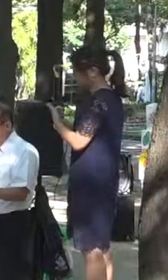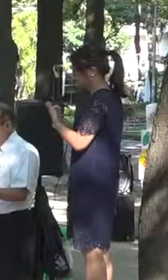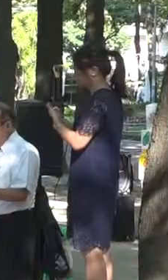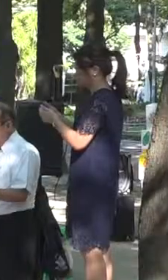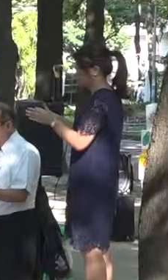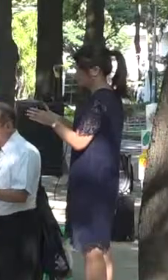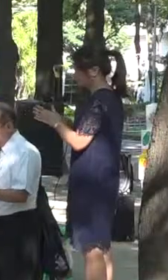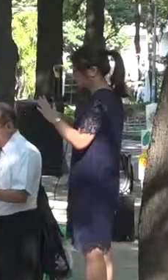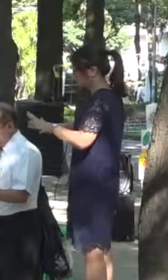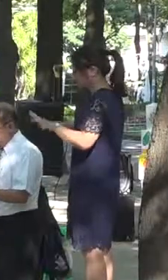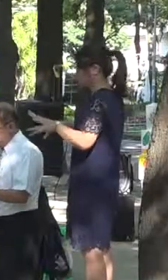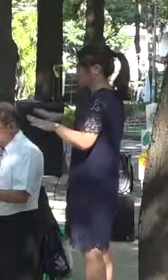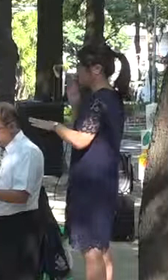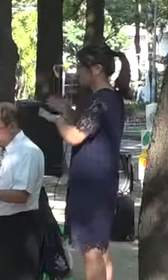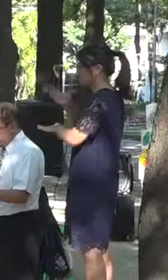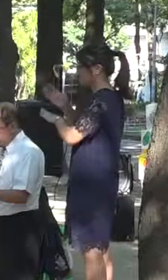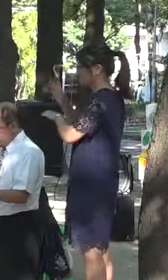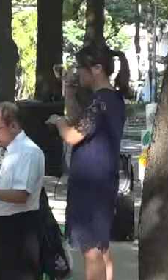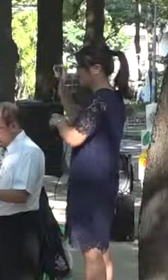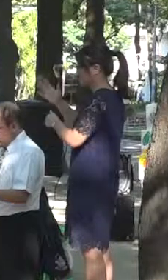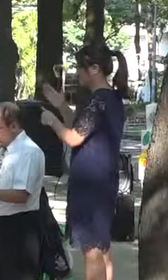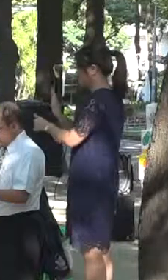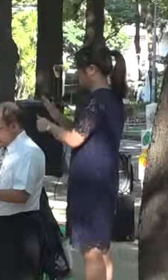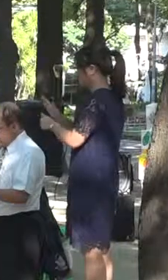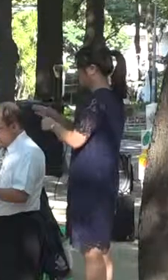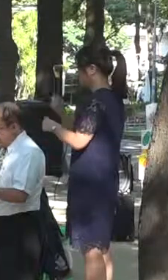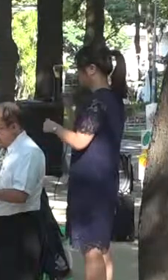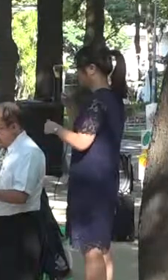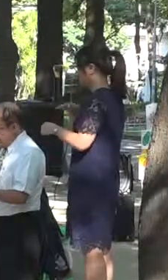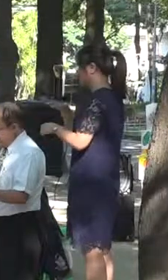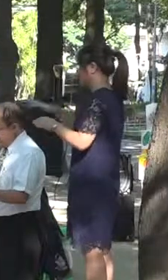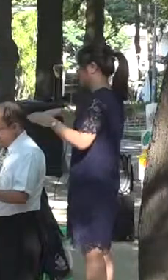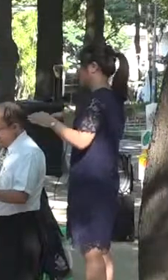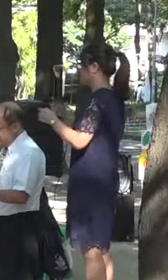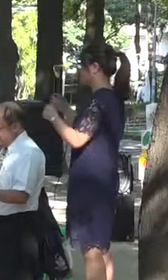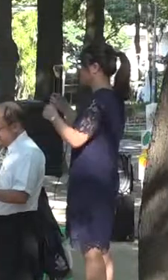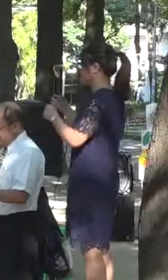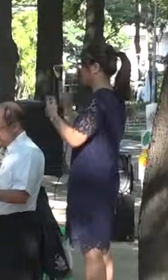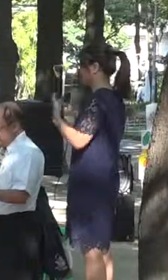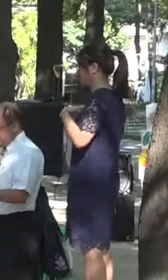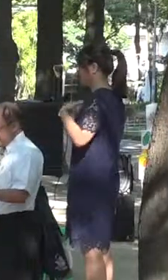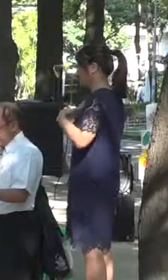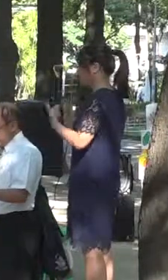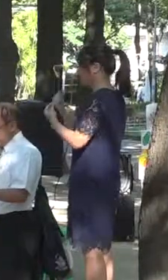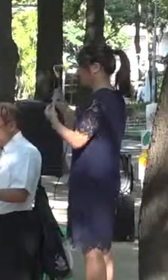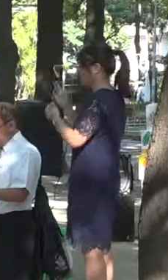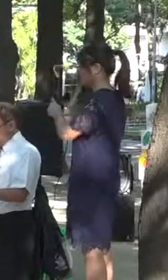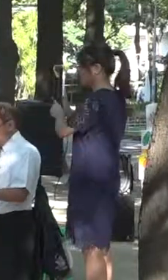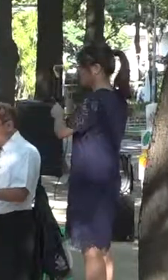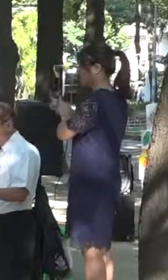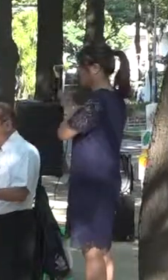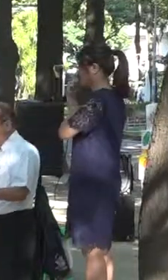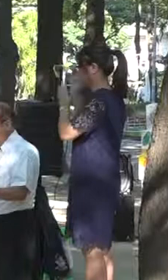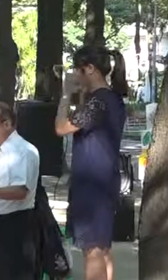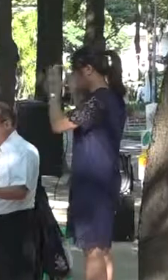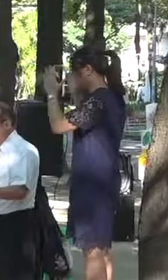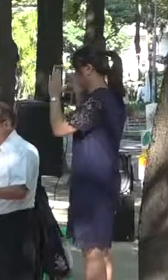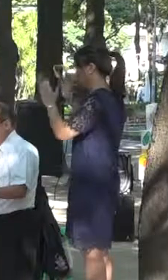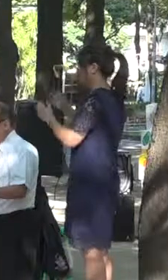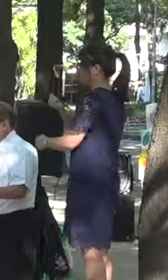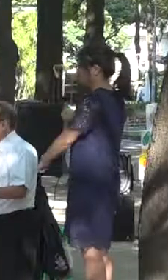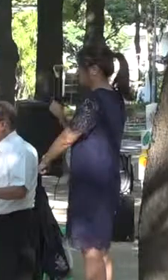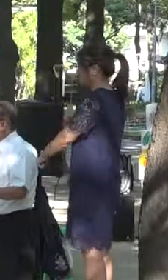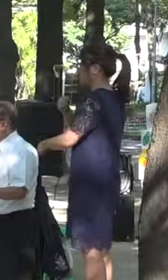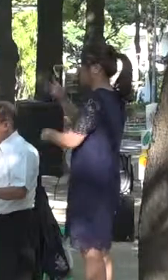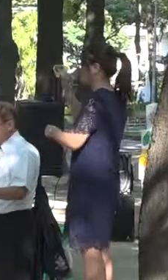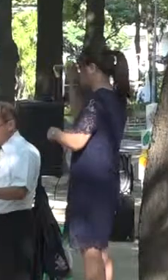助，伫阮的牧师，互伊有够野的毅力，认真拍拼，无嫌劳苦，来